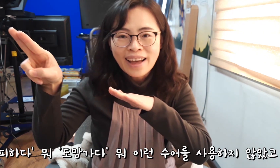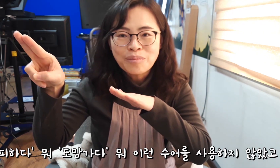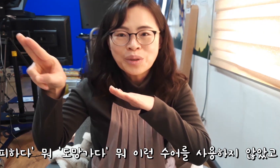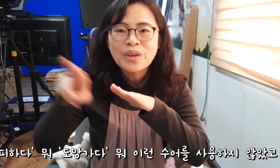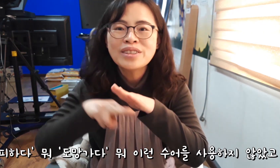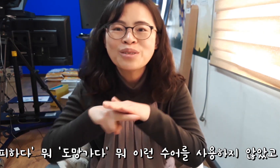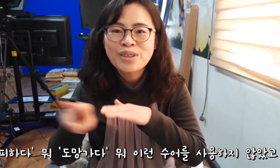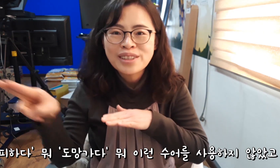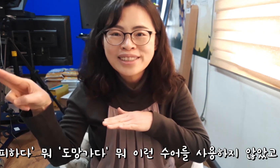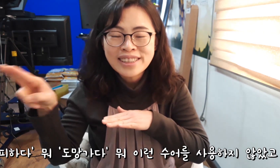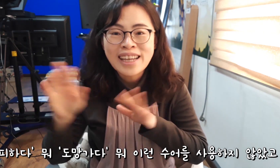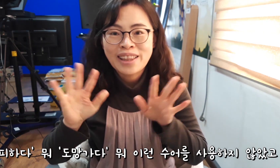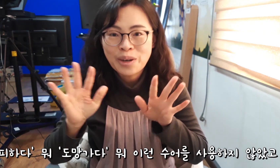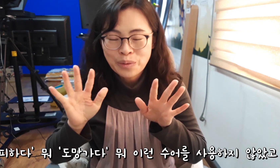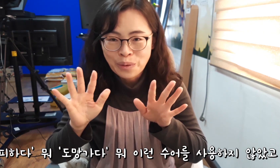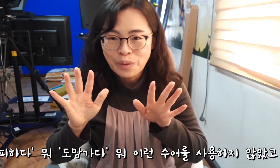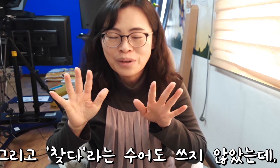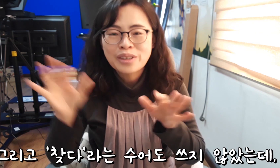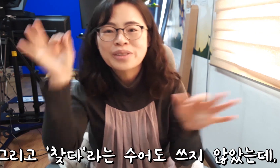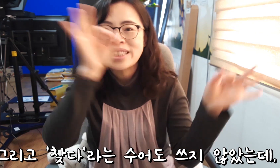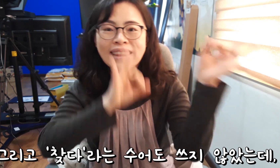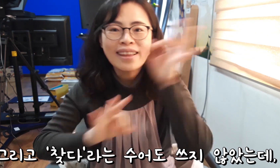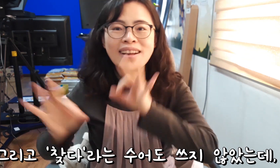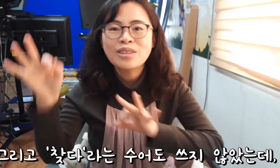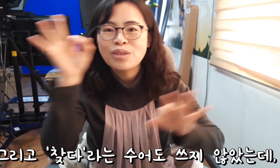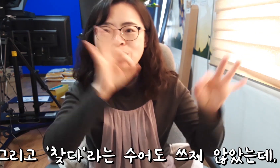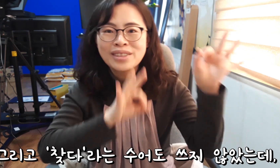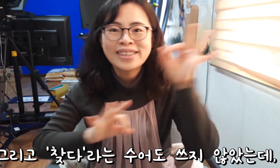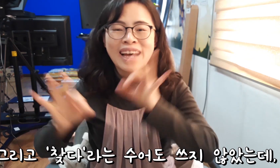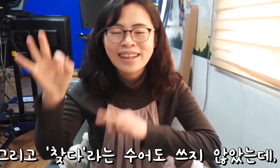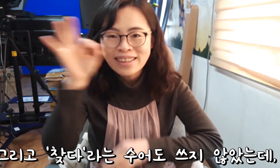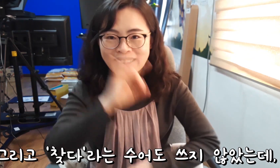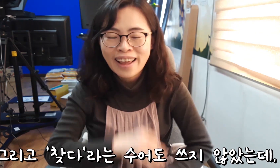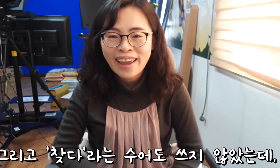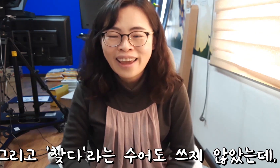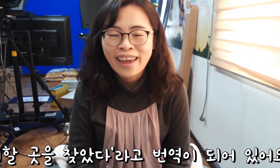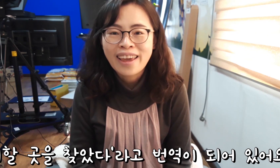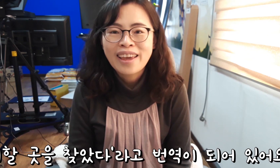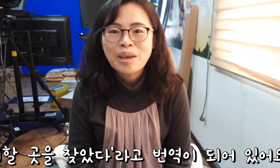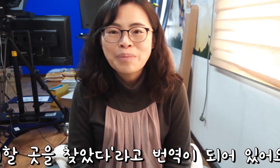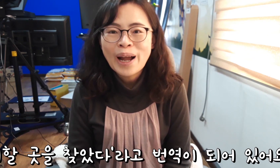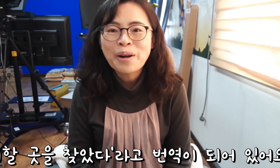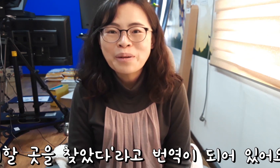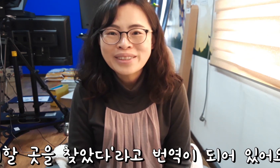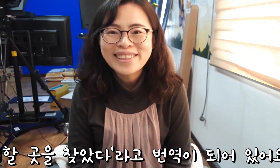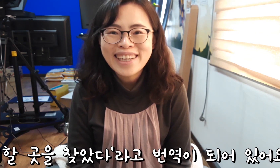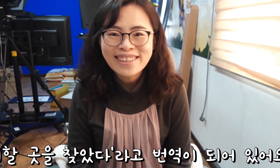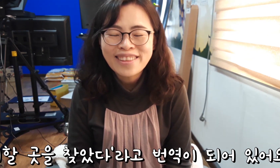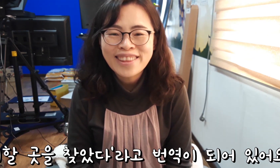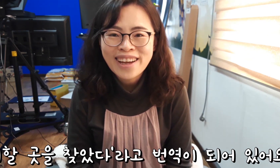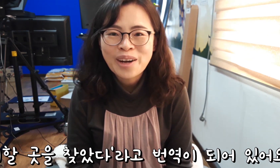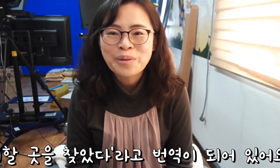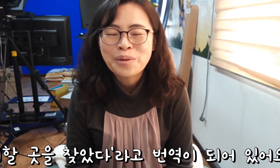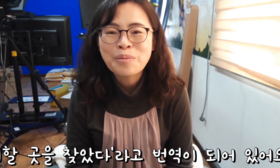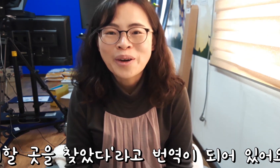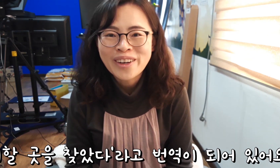뭐 이런 수어를 쓰지 않았고, 그리고 찾다라는 수어도 쓰지 않았는데 피할 곳을 찾았다라고 번역이